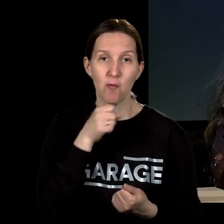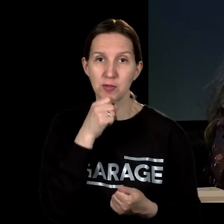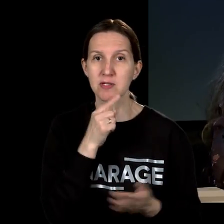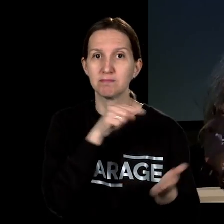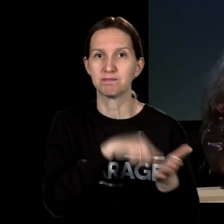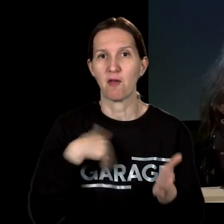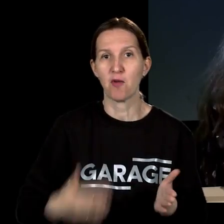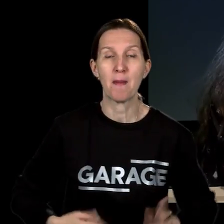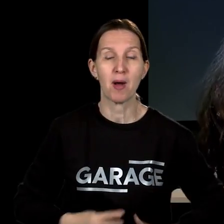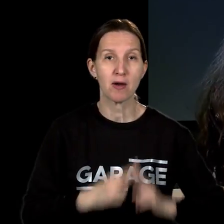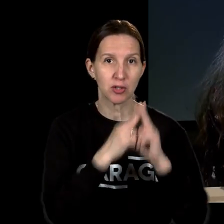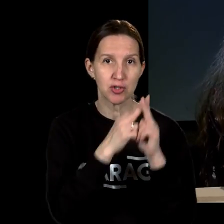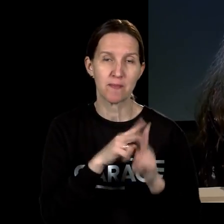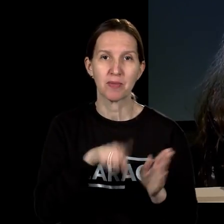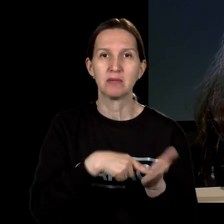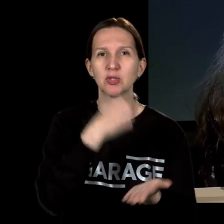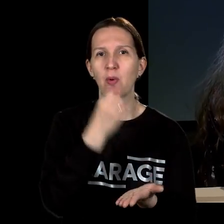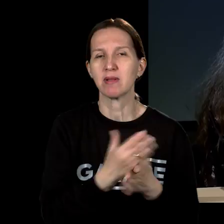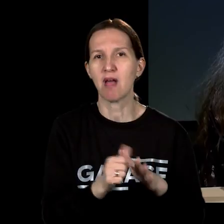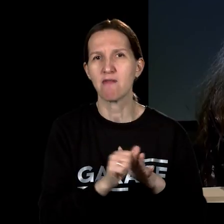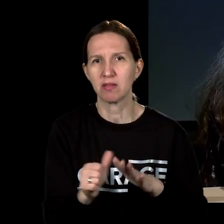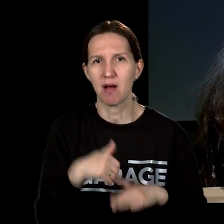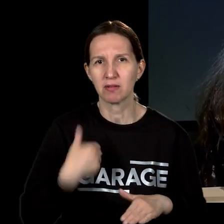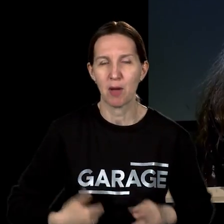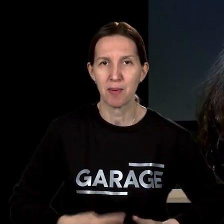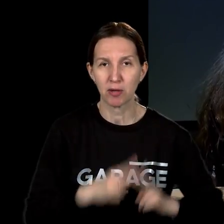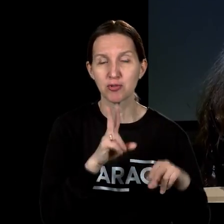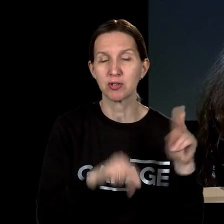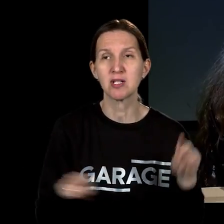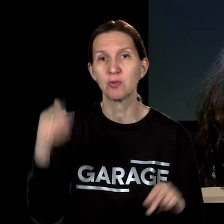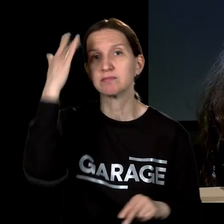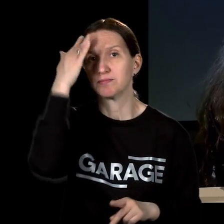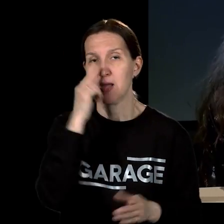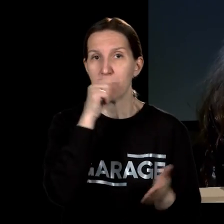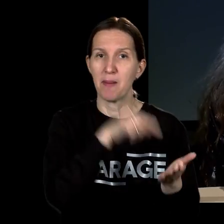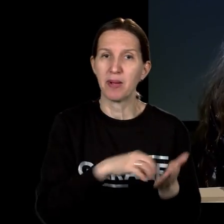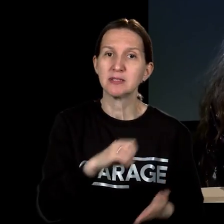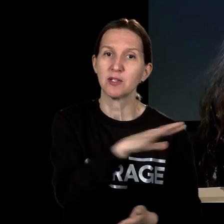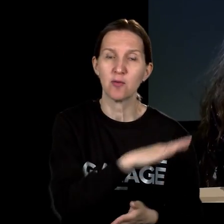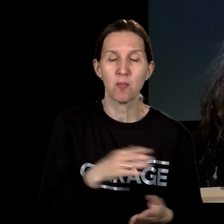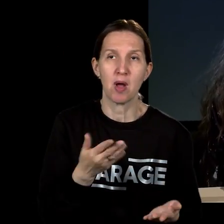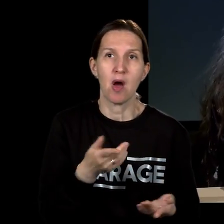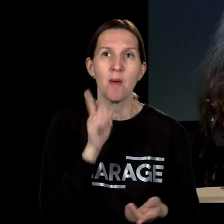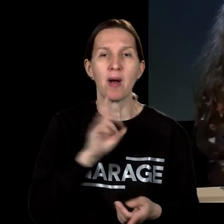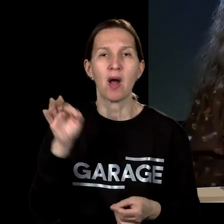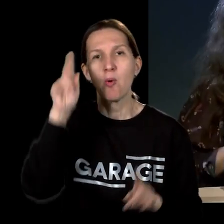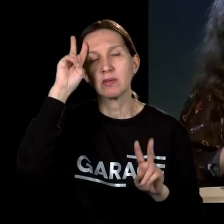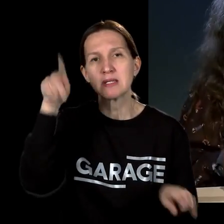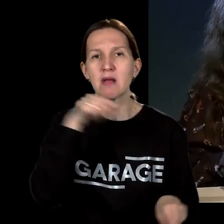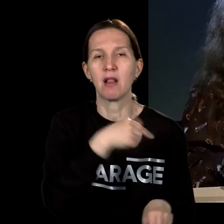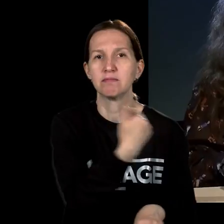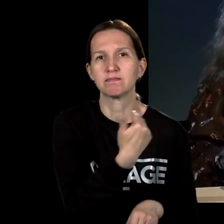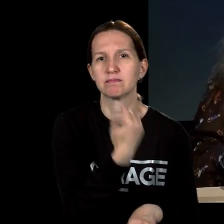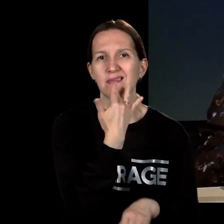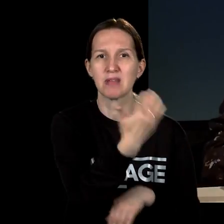авангарда, естественно, и столица модернизма. Причем он хотел оказаться в Европе, но не то, чтобы что-то знал, что там уже вот не вообще